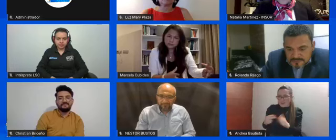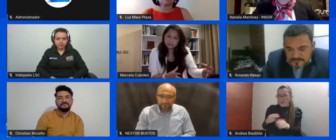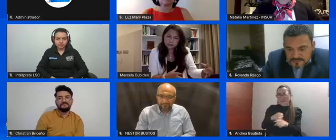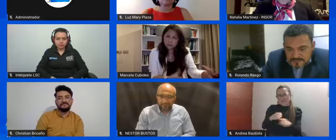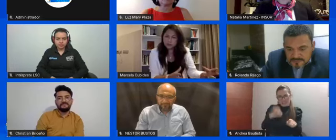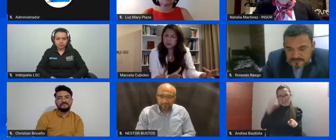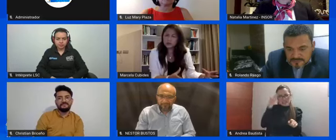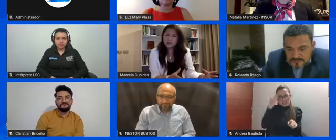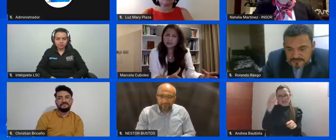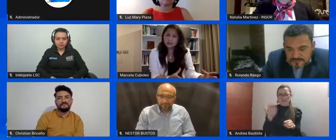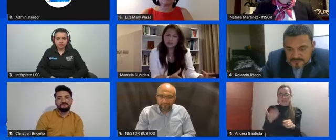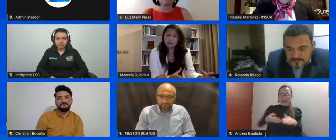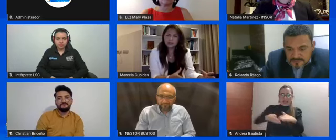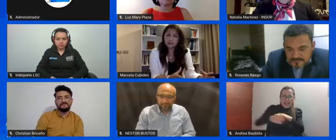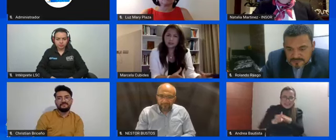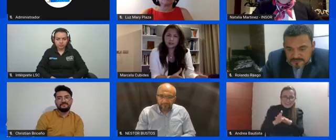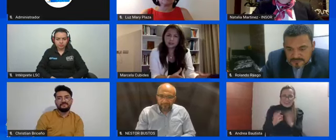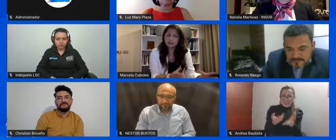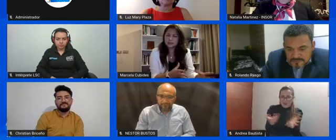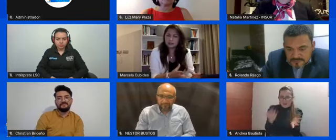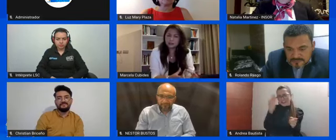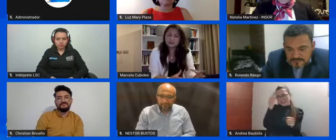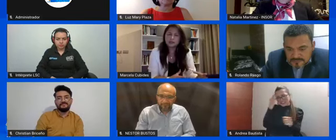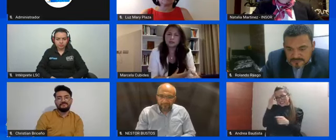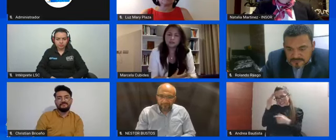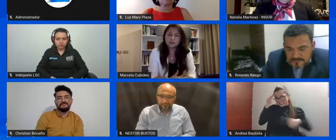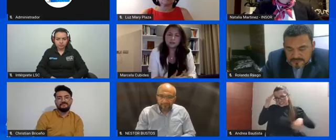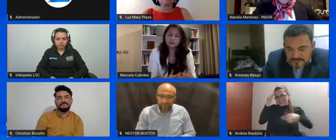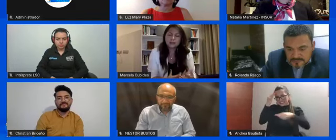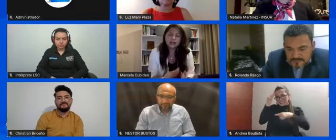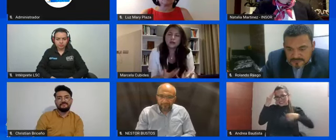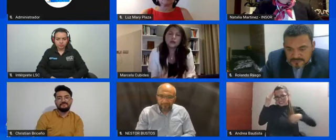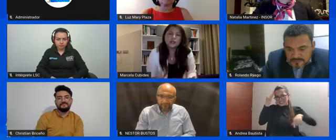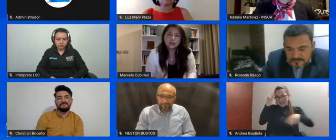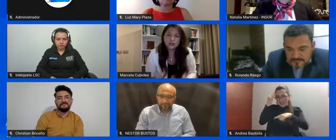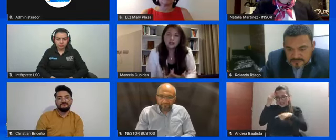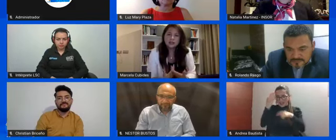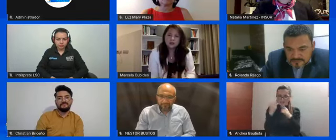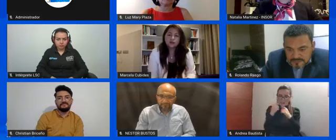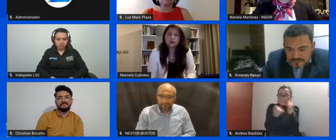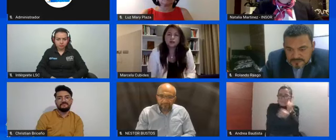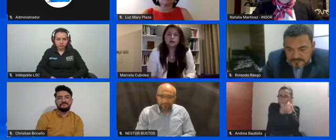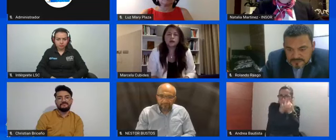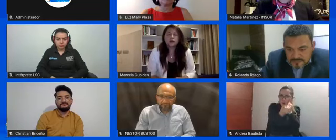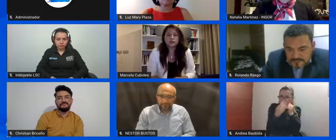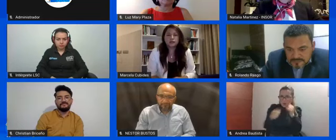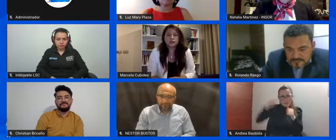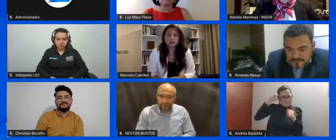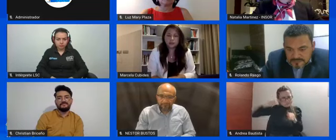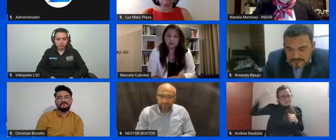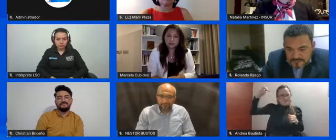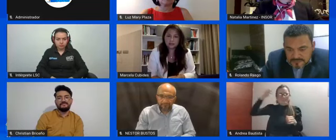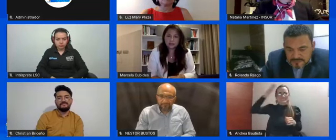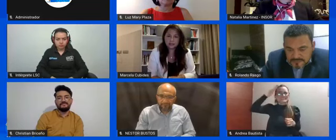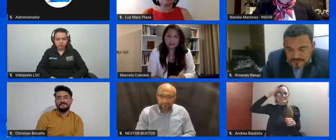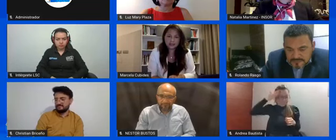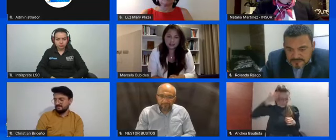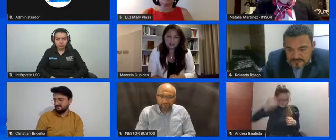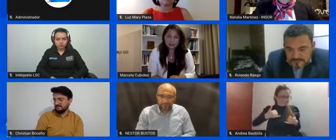había mucho avance también en materia de digamos, de pedagogía, de cómo hacer pedagogía en las